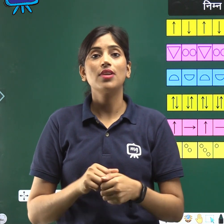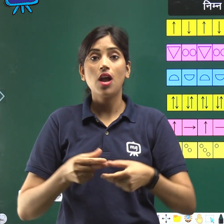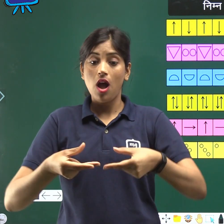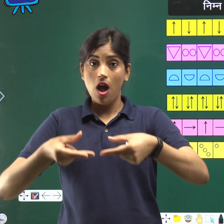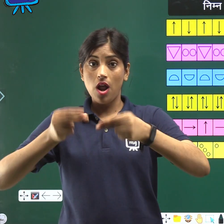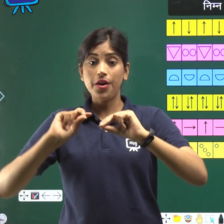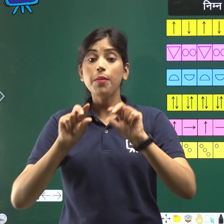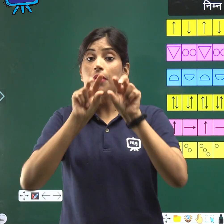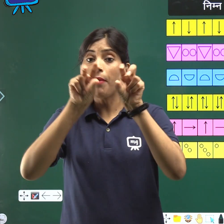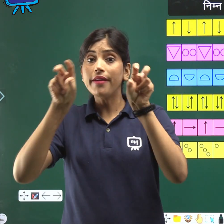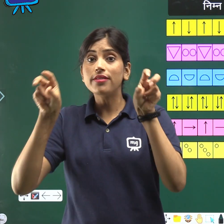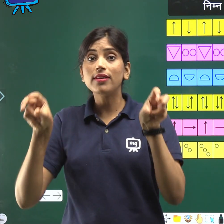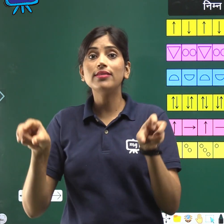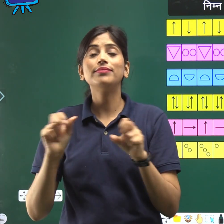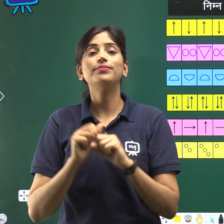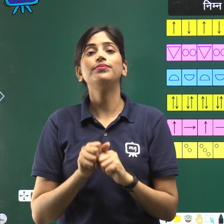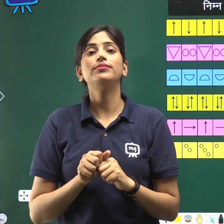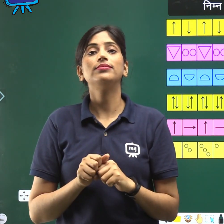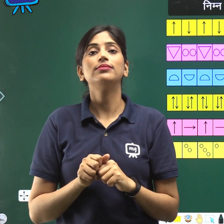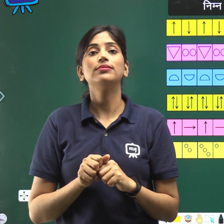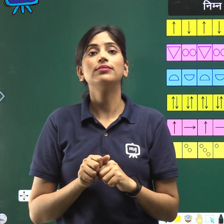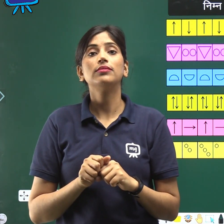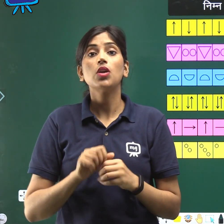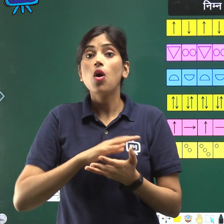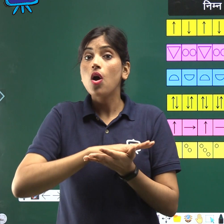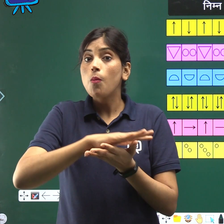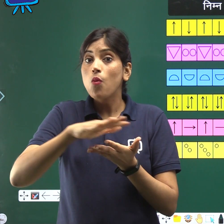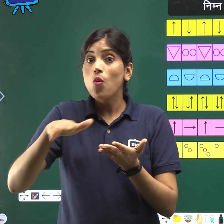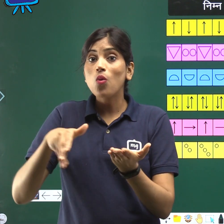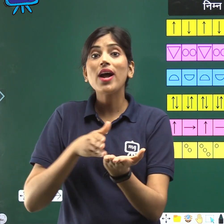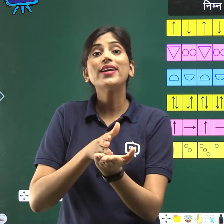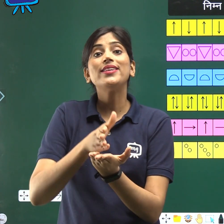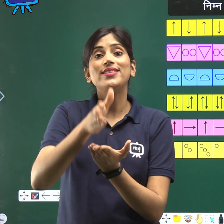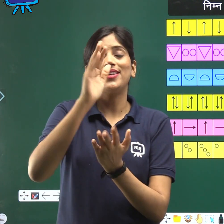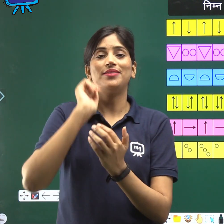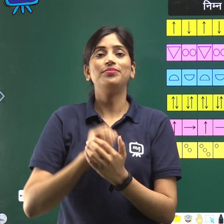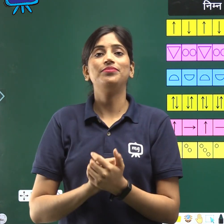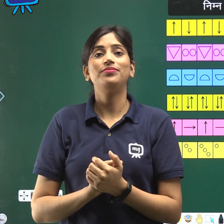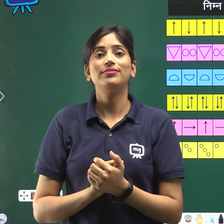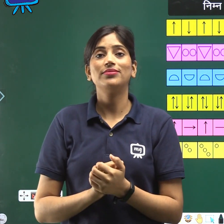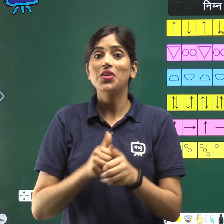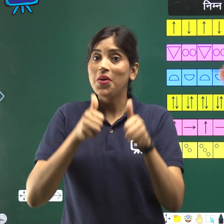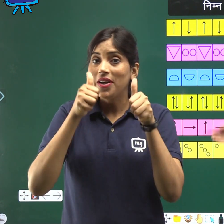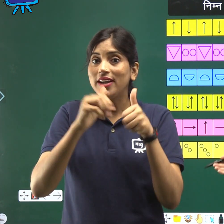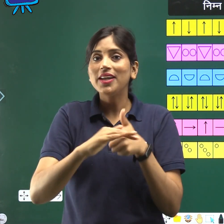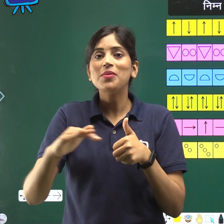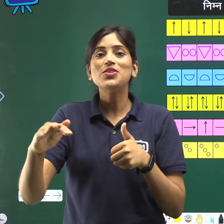निम्न पैटर्न की पूरा करिए। ठीक है